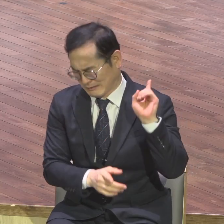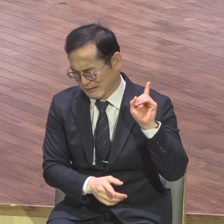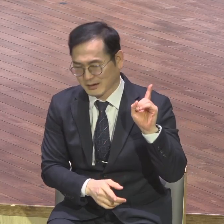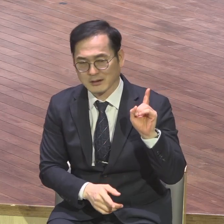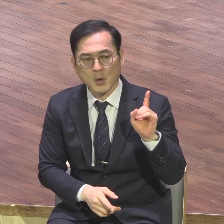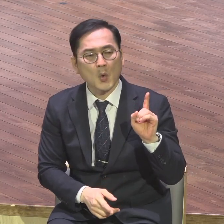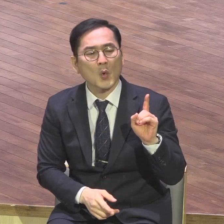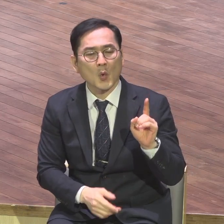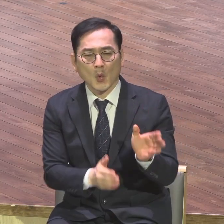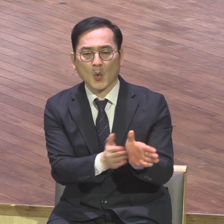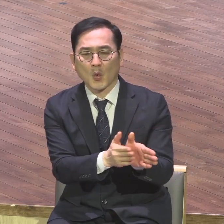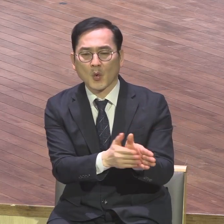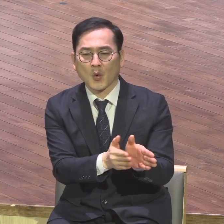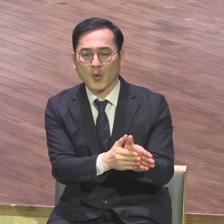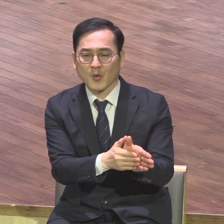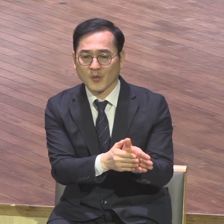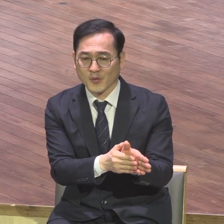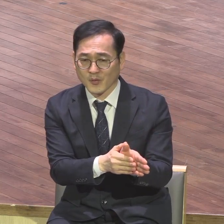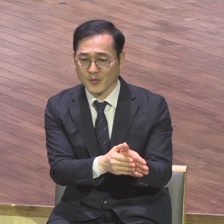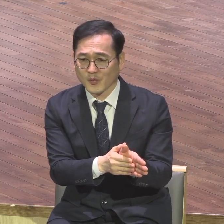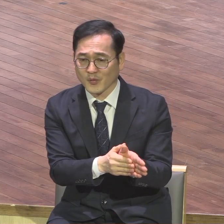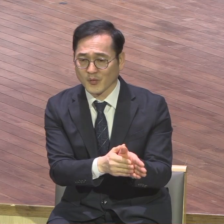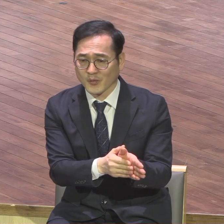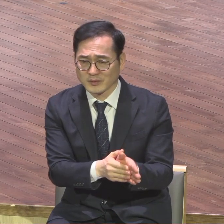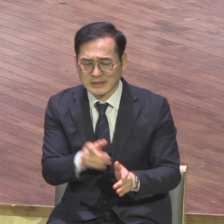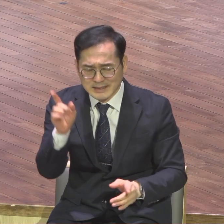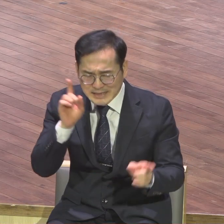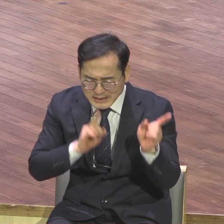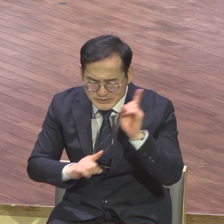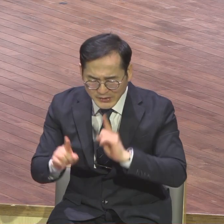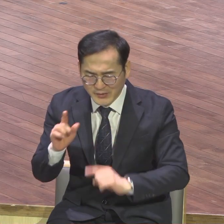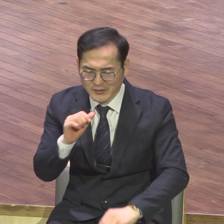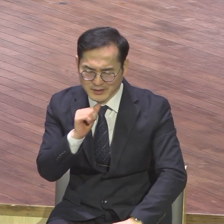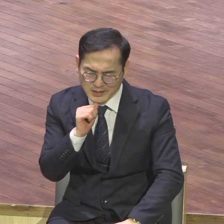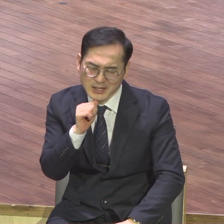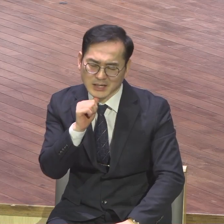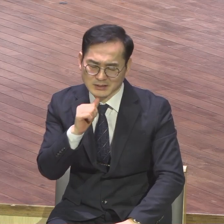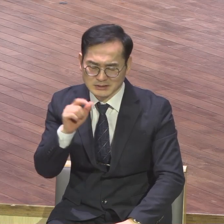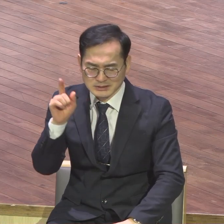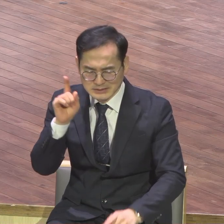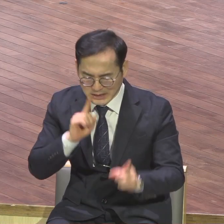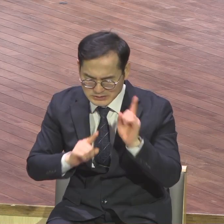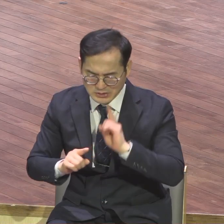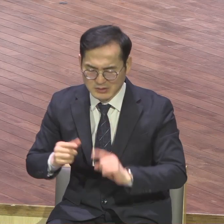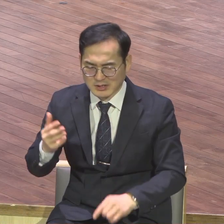사람 쓰세요. 모든 상처로, 모든 가난으로, 모든 아픔으로